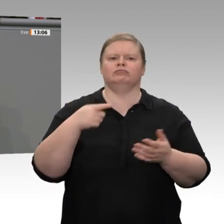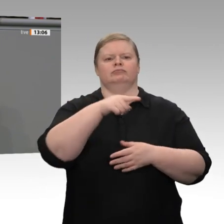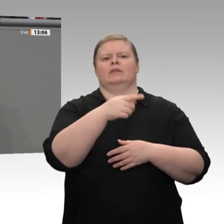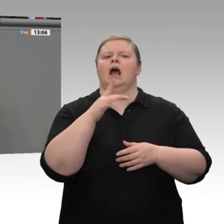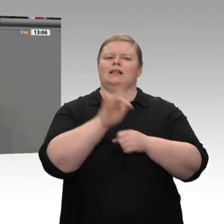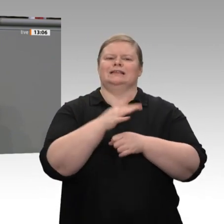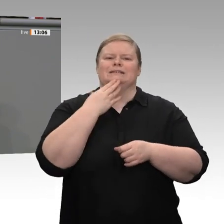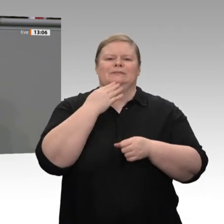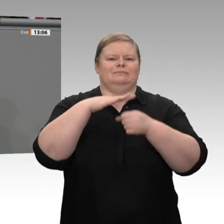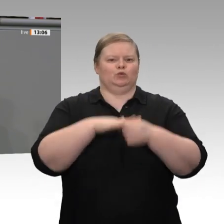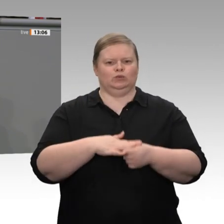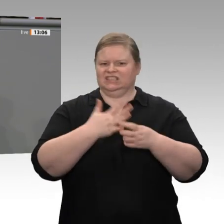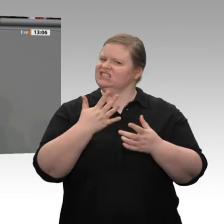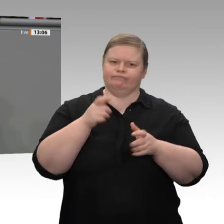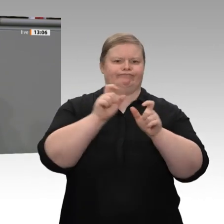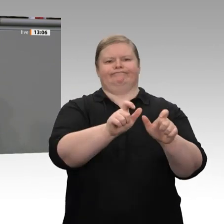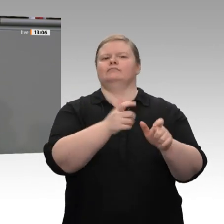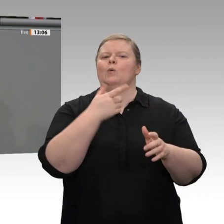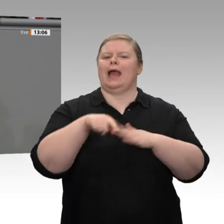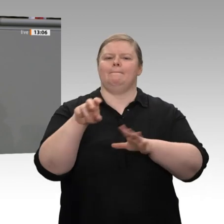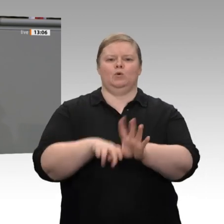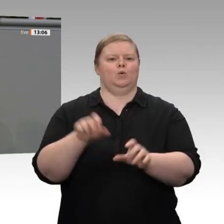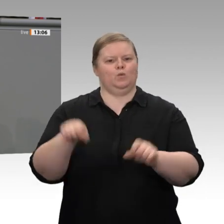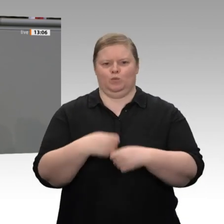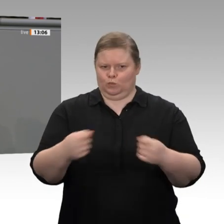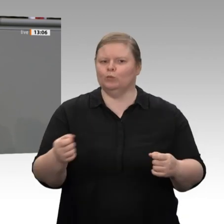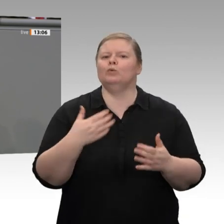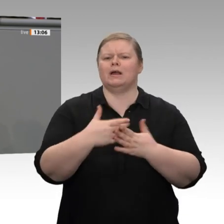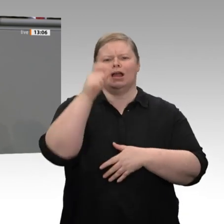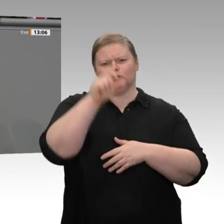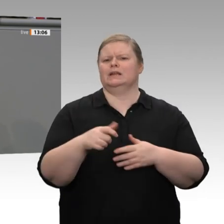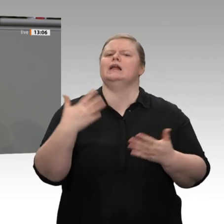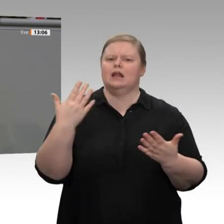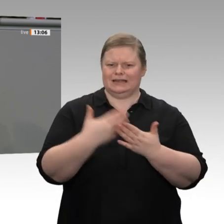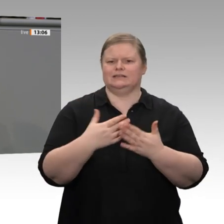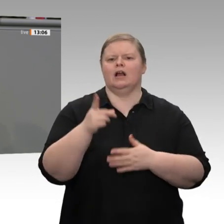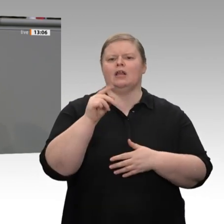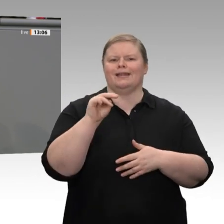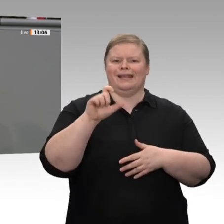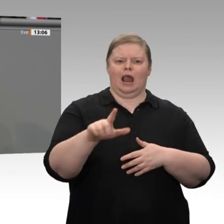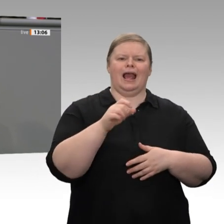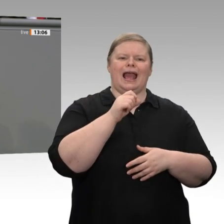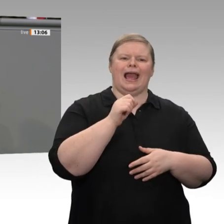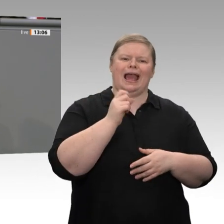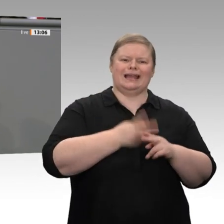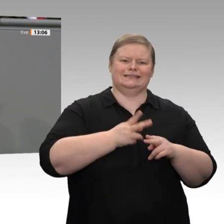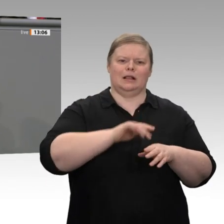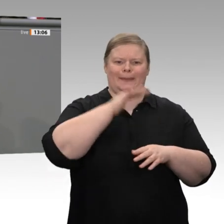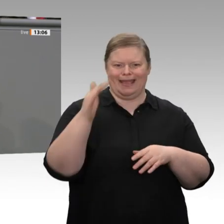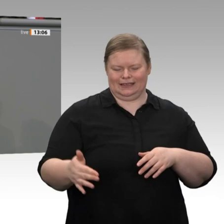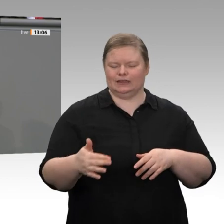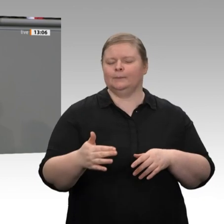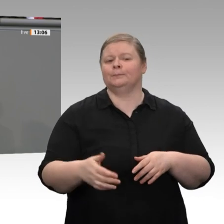Hannover geboren als Sohn eines staatenlosen galizischen Juden. Der